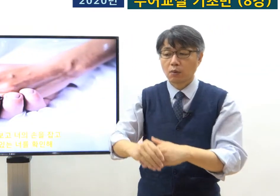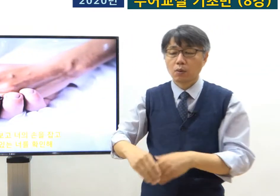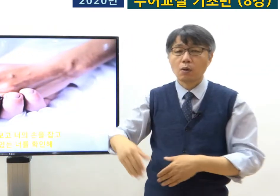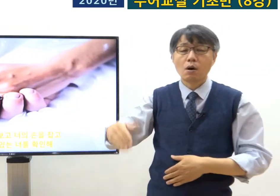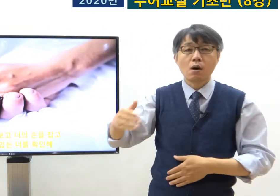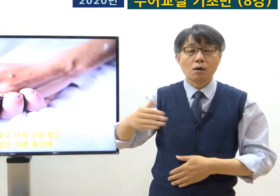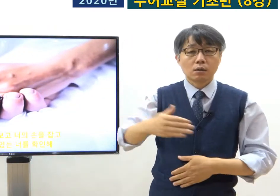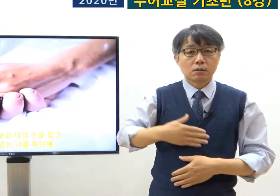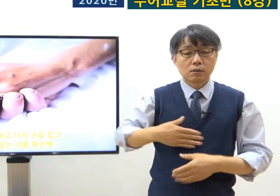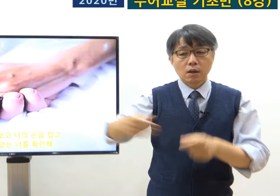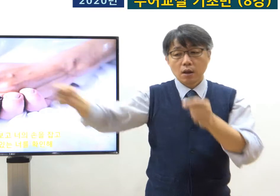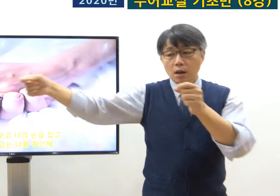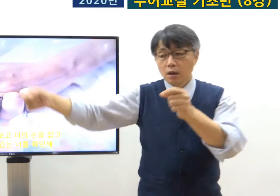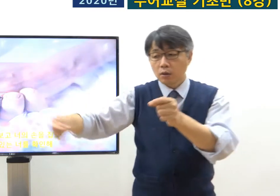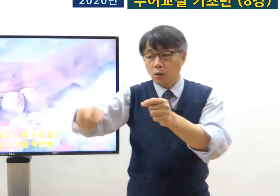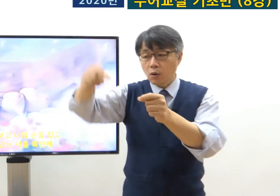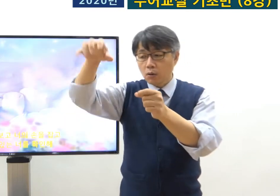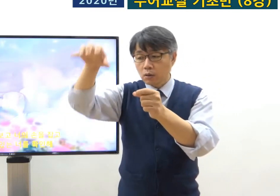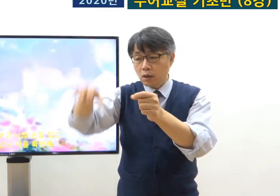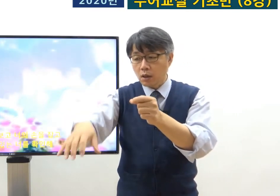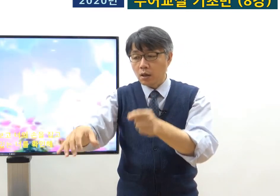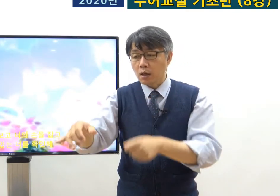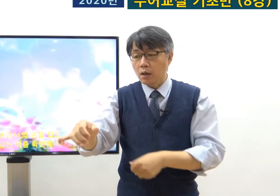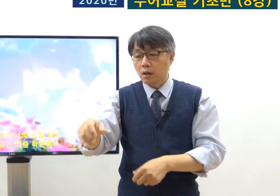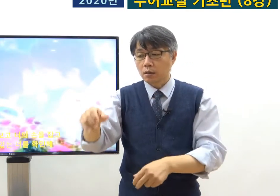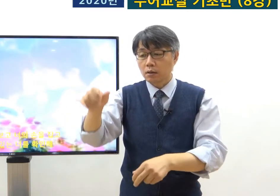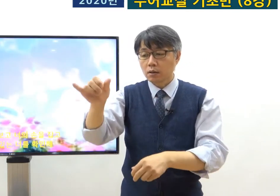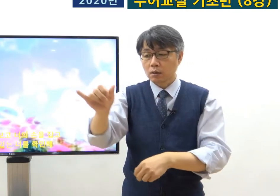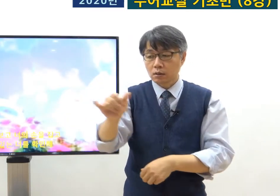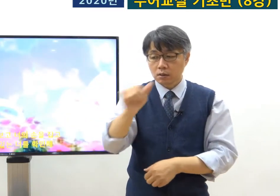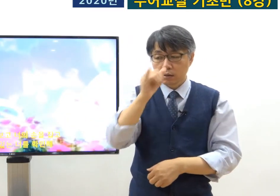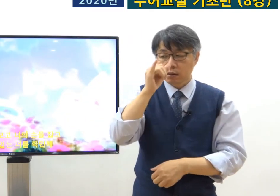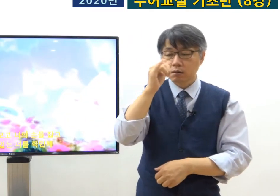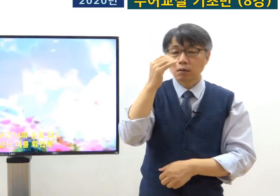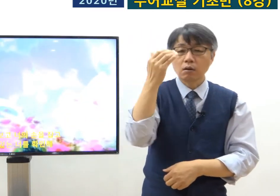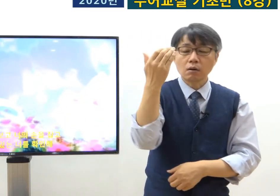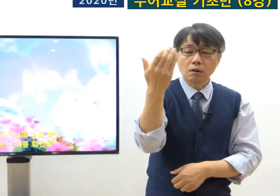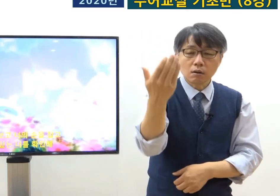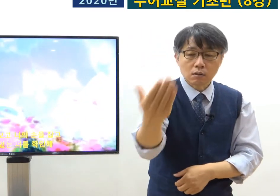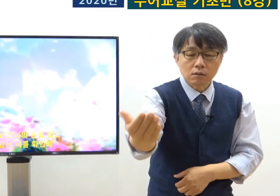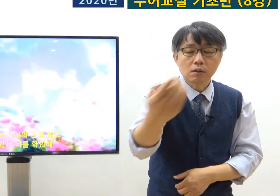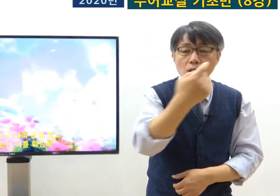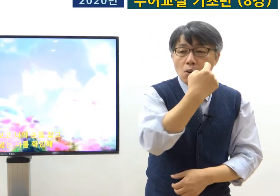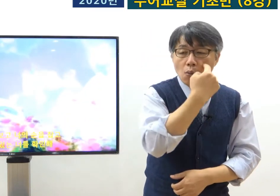잡고 내 곁에 있는 너를